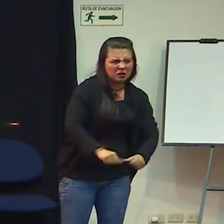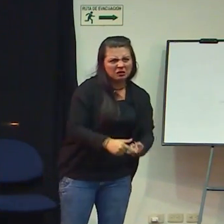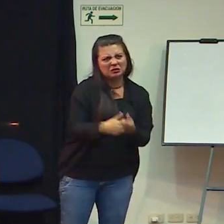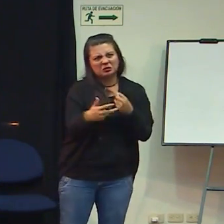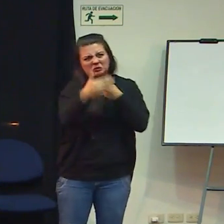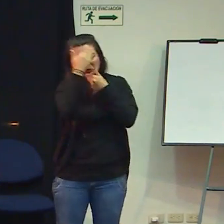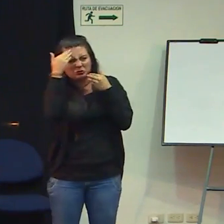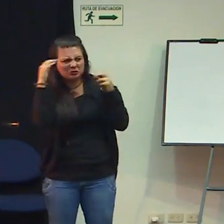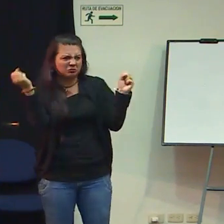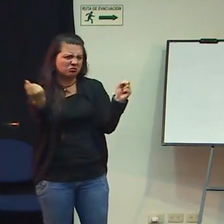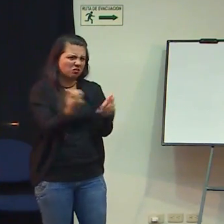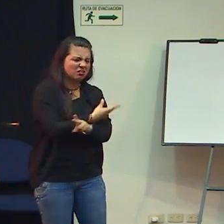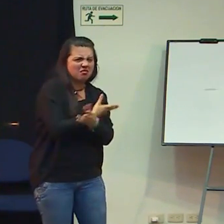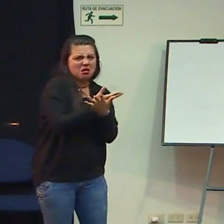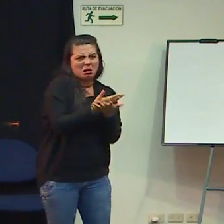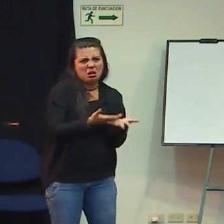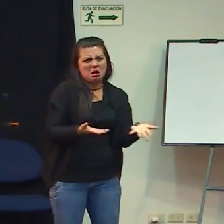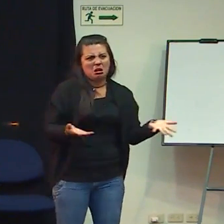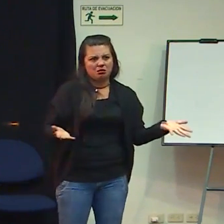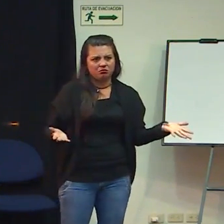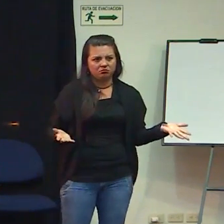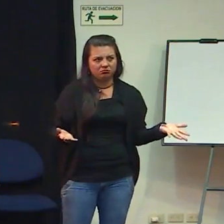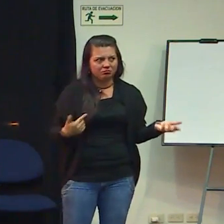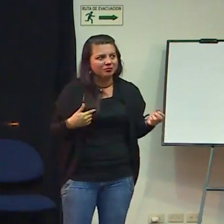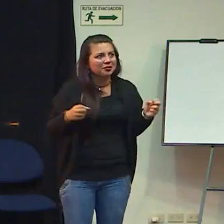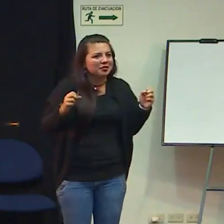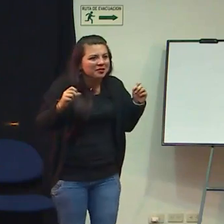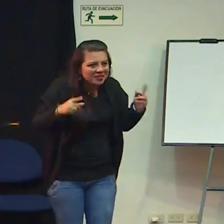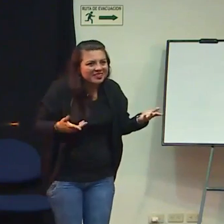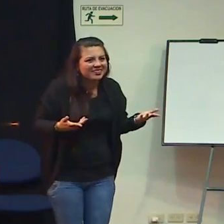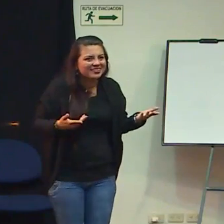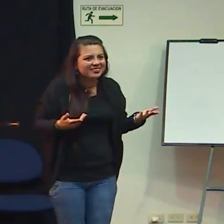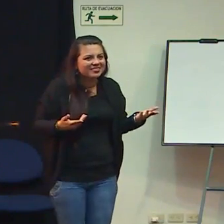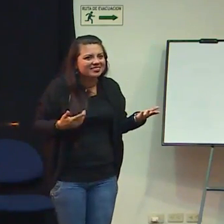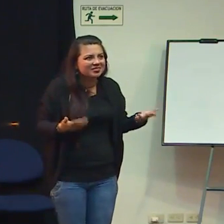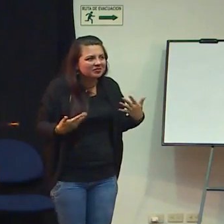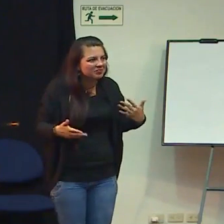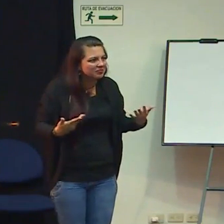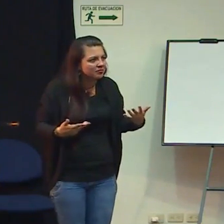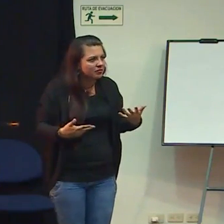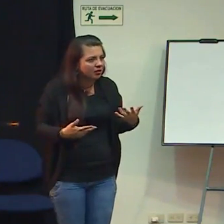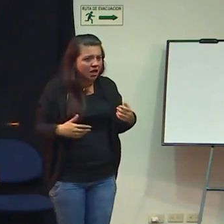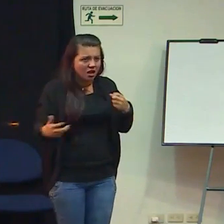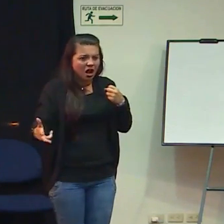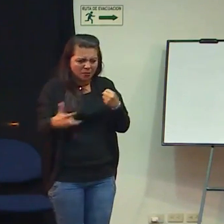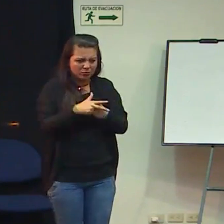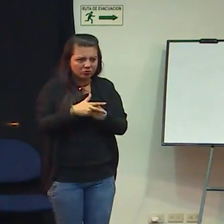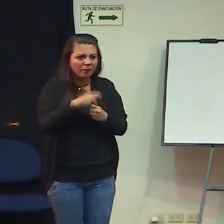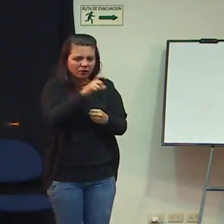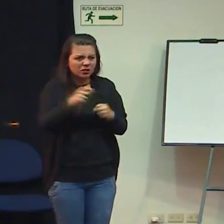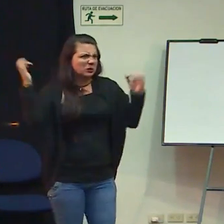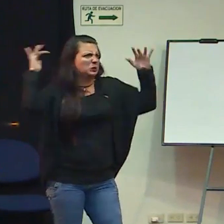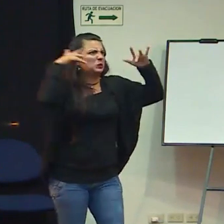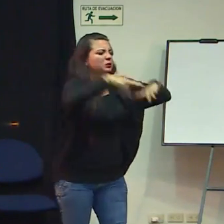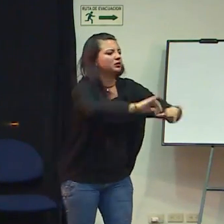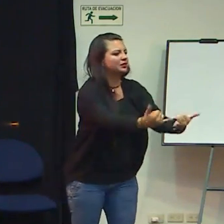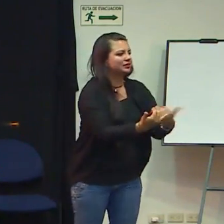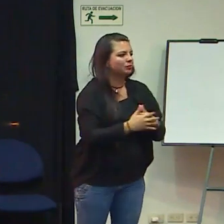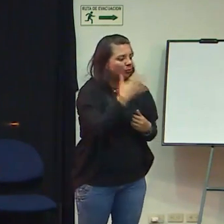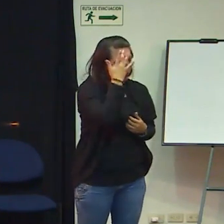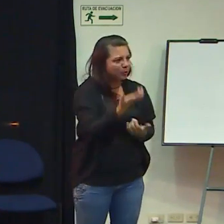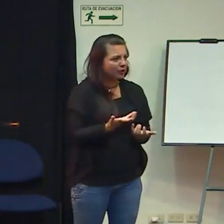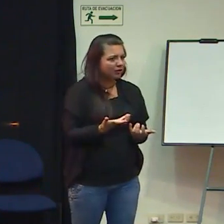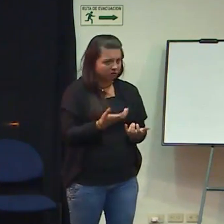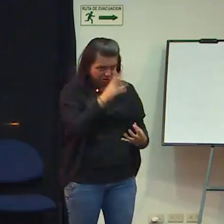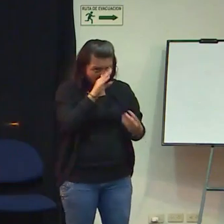qué, que es violento, que no sé qué. Y nosotros hemos dicho, pero entonces, ¿por qué es la forma que más llama al estudiantado? ¿Y estamos de acuerdo de